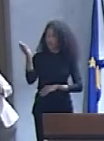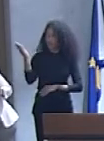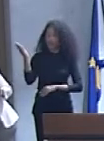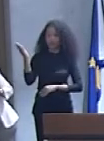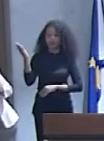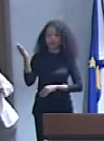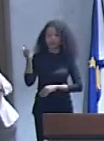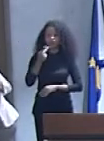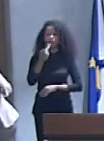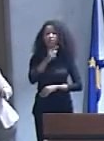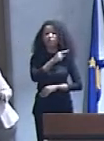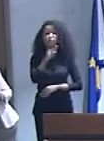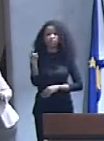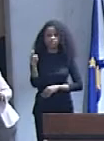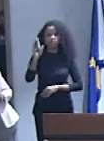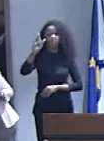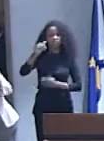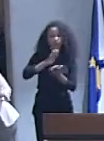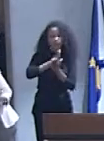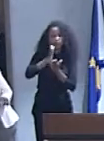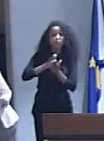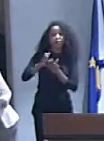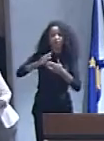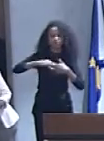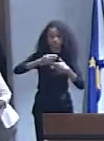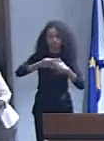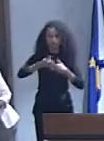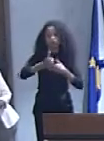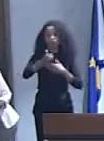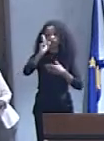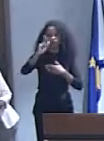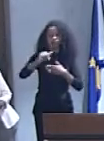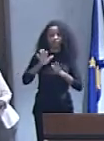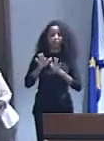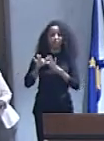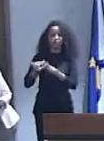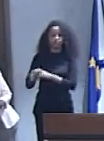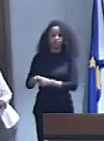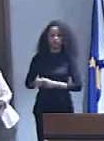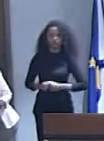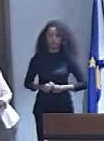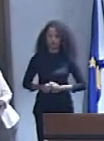estou dizendo para você que a tendência desse governo é sucatear.